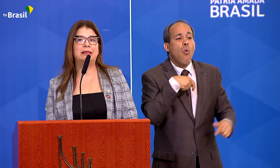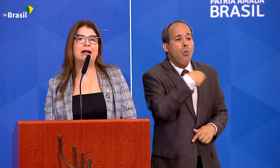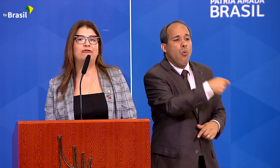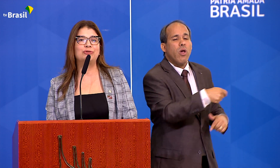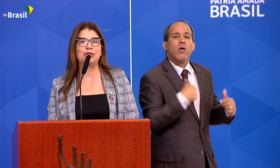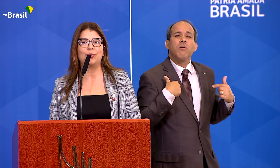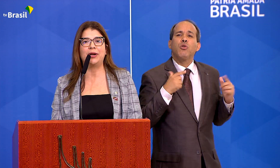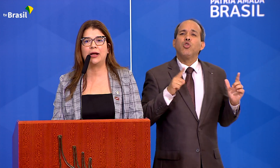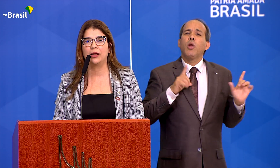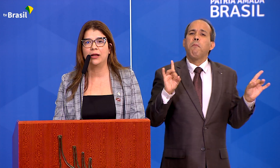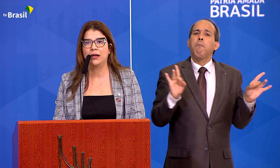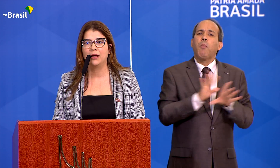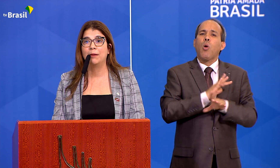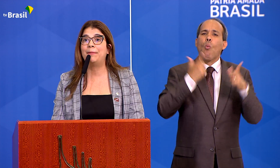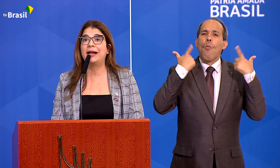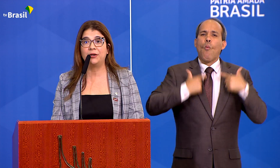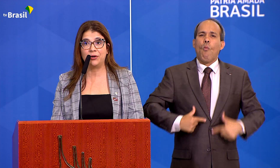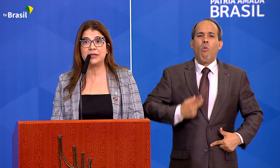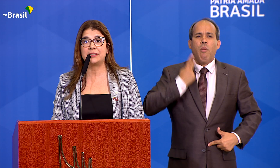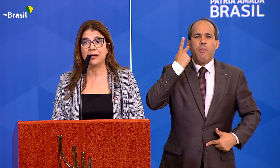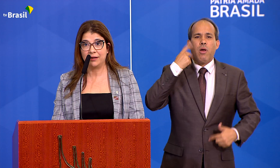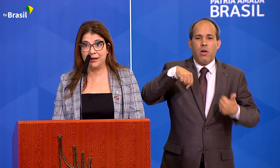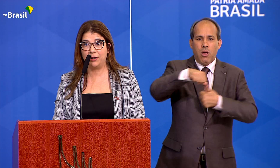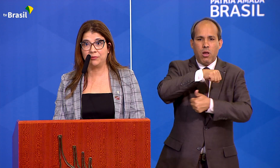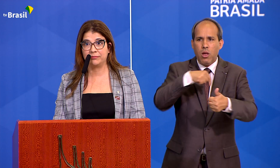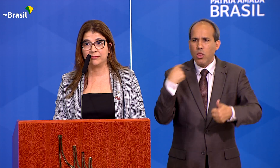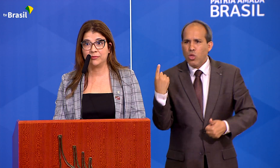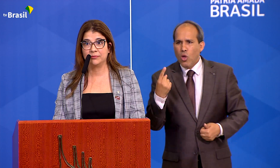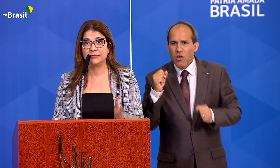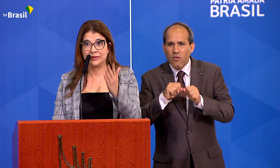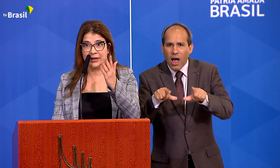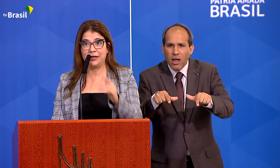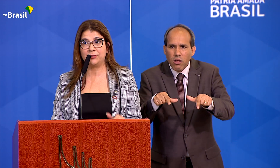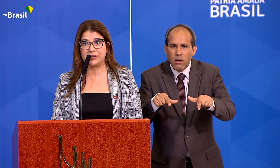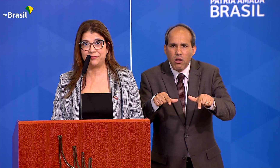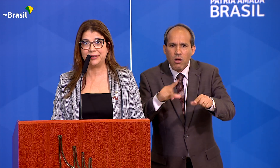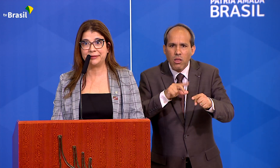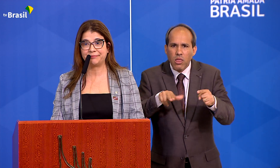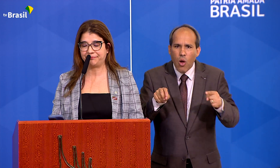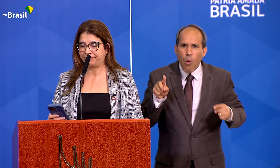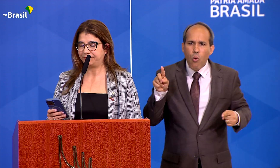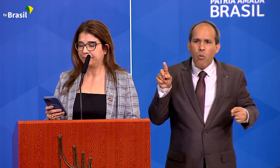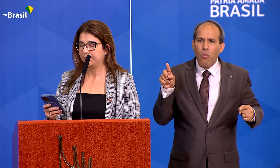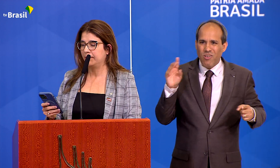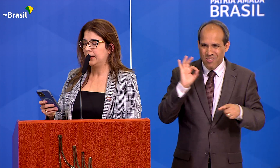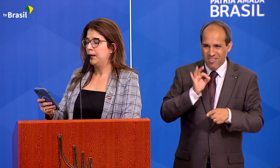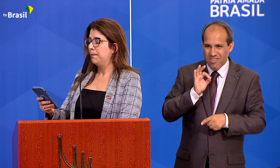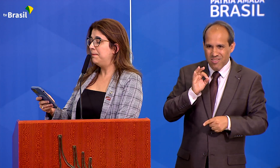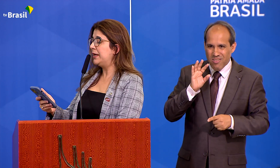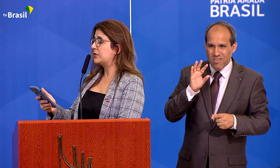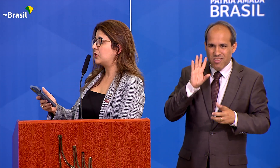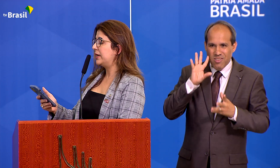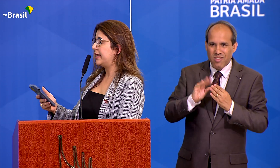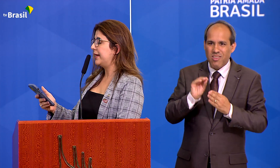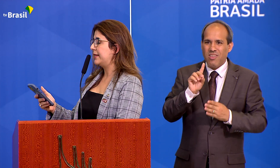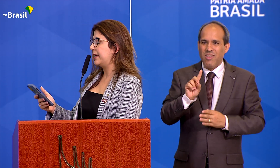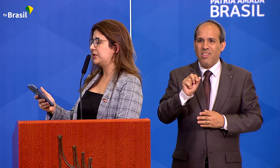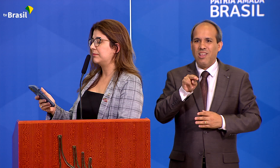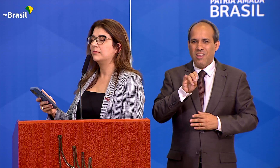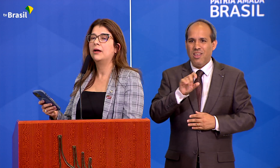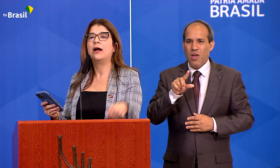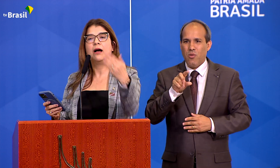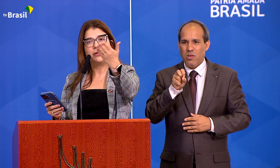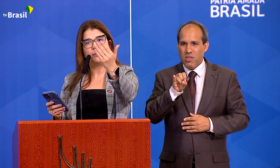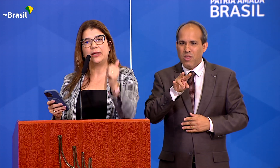parlamentar funciona para nós não Daniel da Silveira a minha